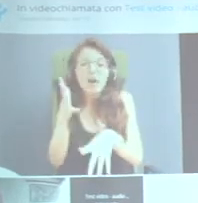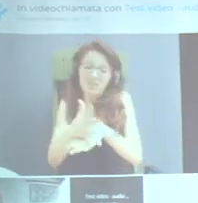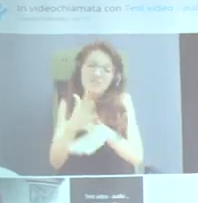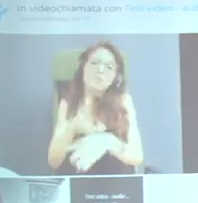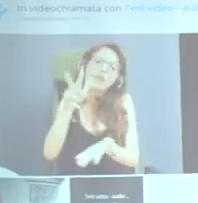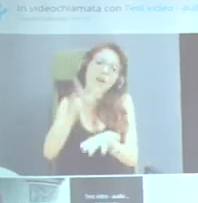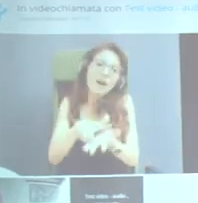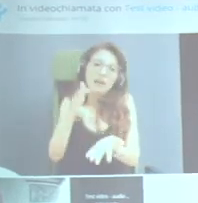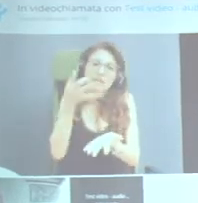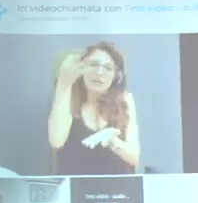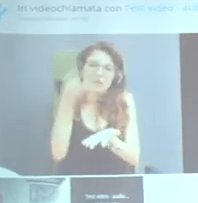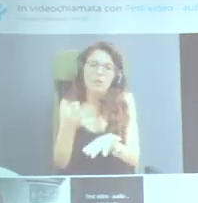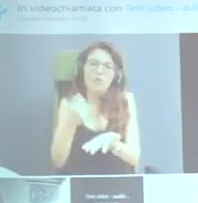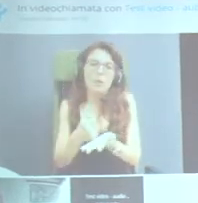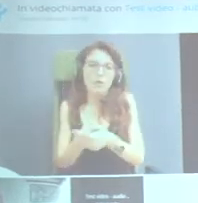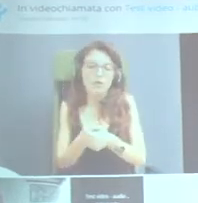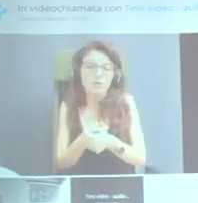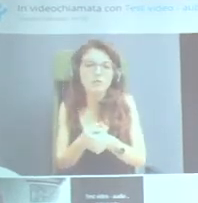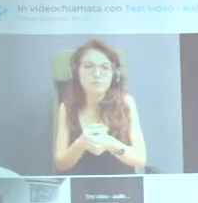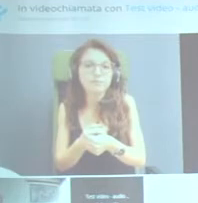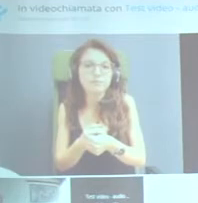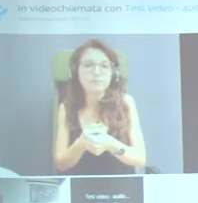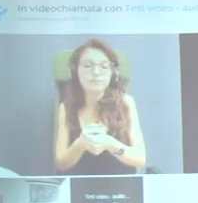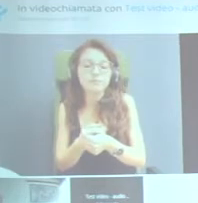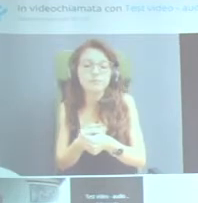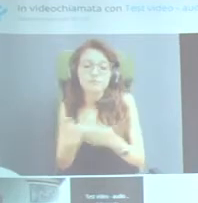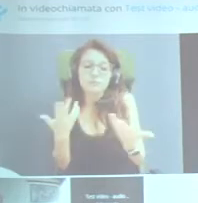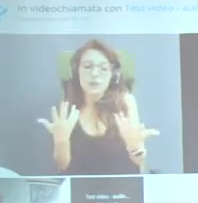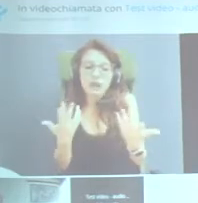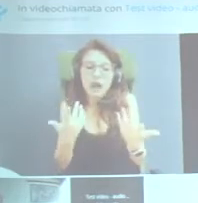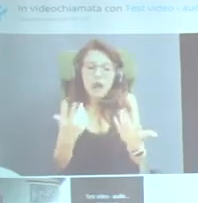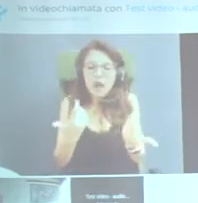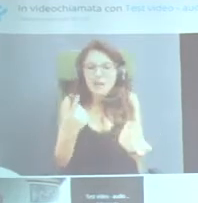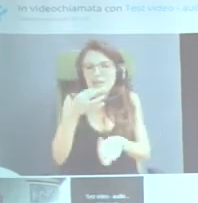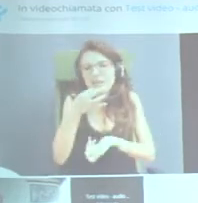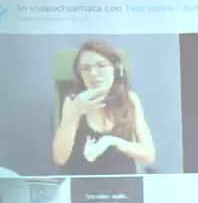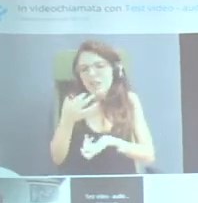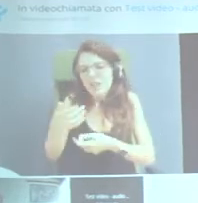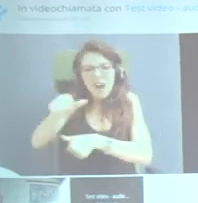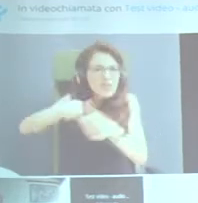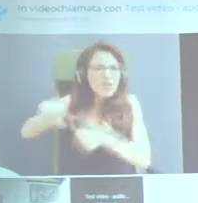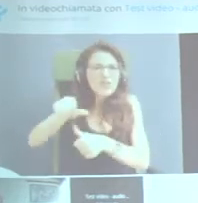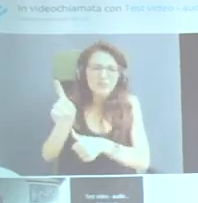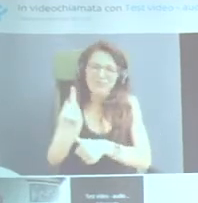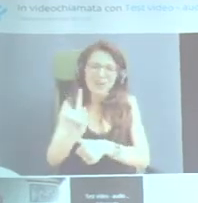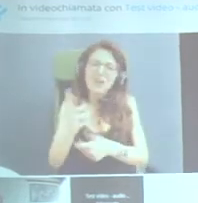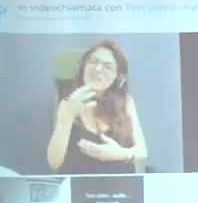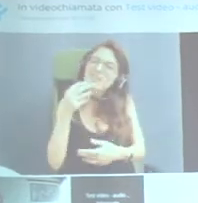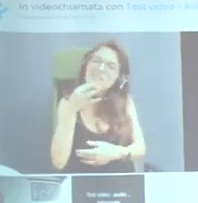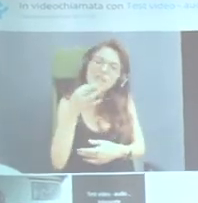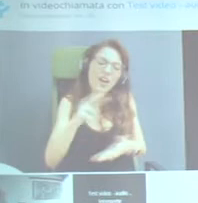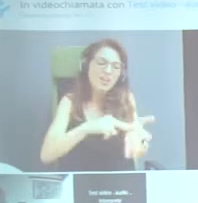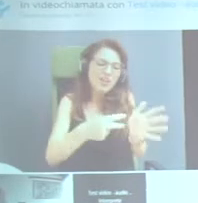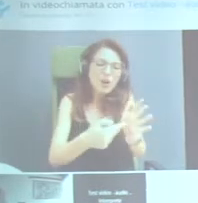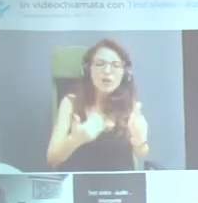una sostituzione, è andare avanti con la tecnologia, con i tempi, insomma abbiamo di tutto a disposizione al